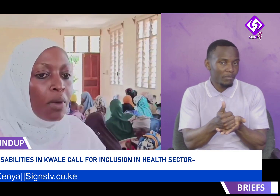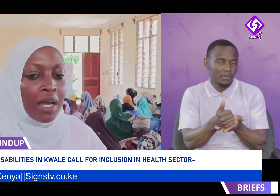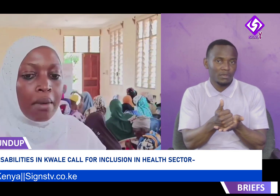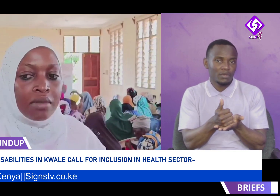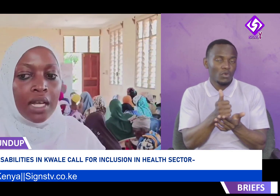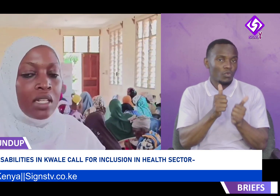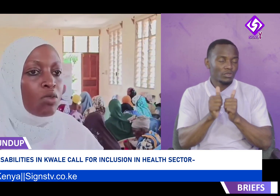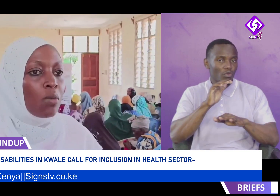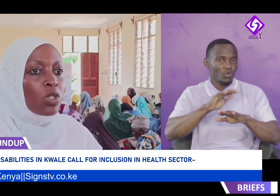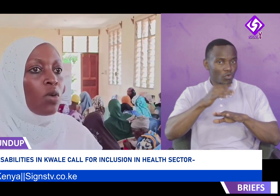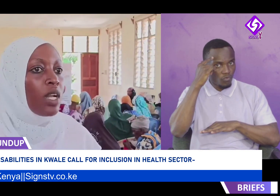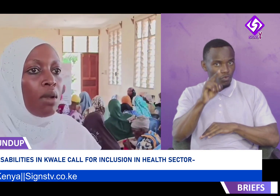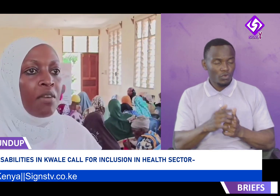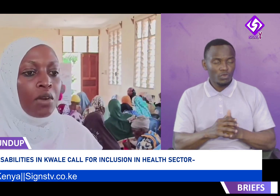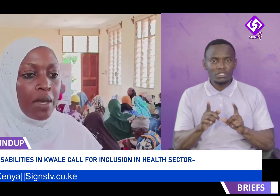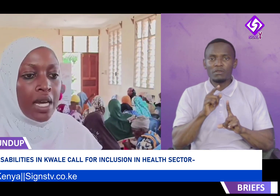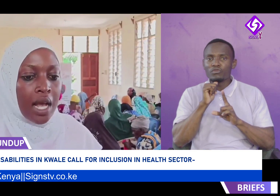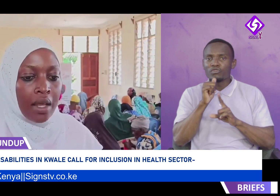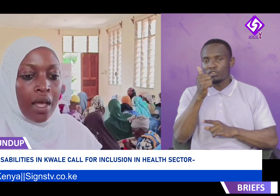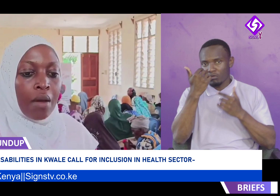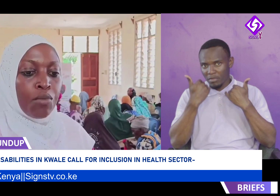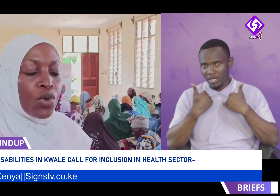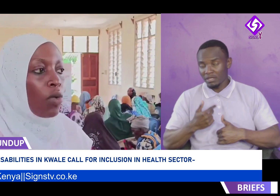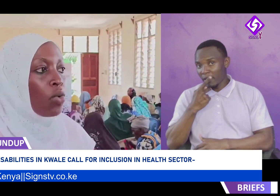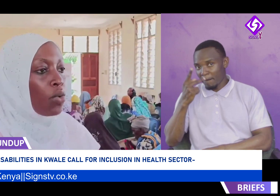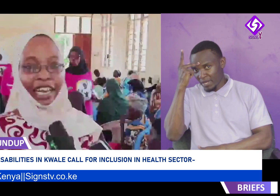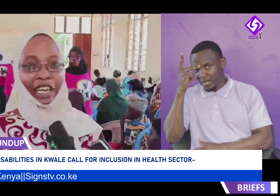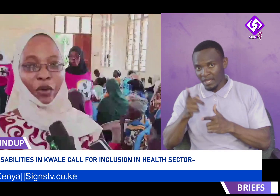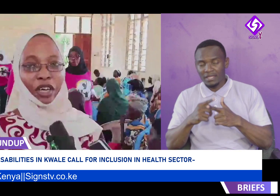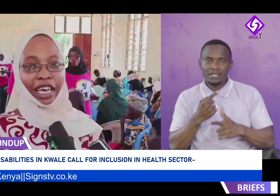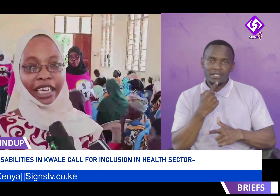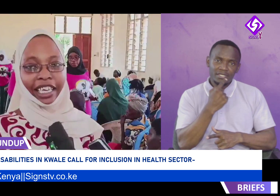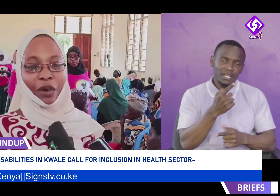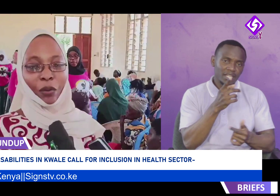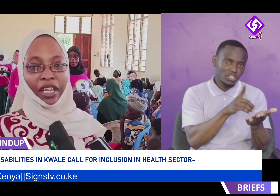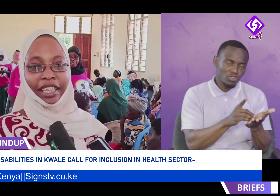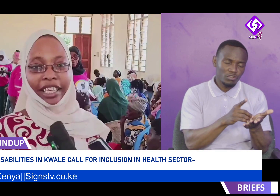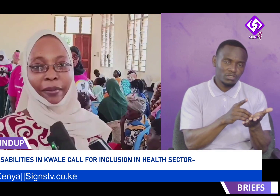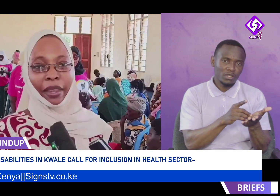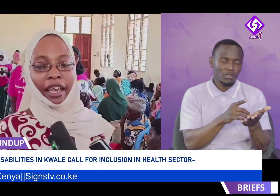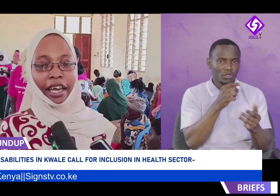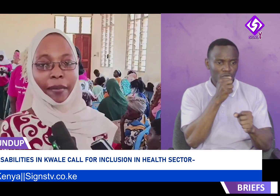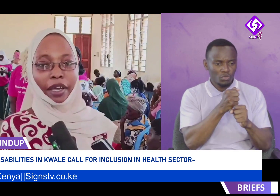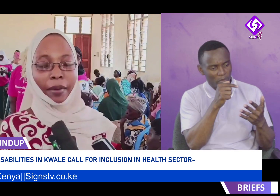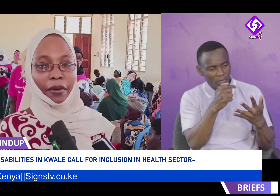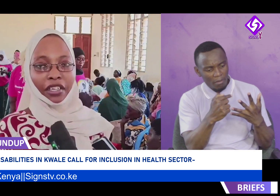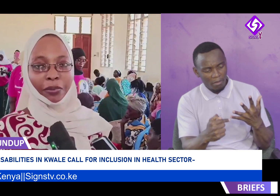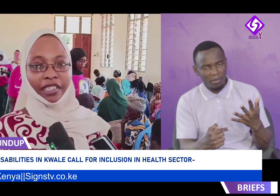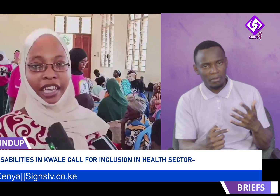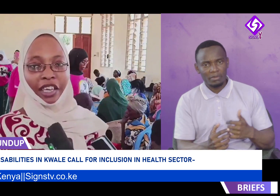mimi kama mzazi nimemchukua mtoto kwa vile ni mlemavu na mwambia daktari mdunge huyu. Na yuko na haki ya kurithi, na kama ni mambo na hospitali